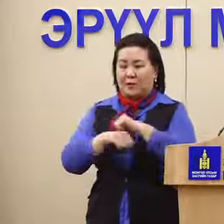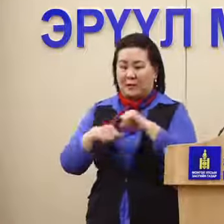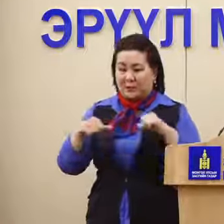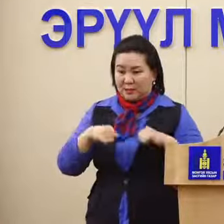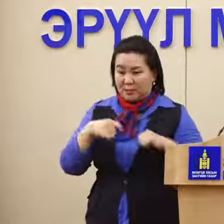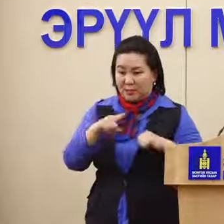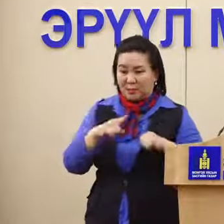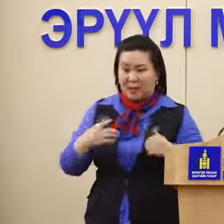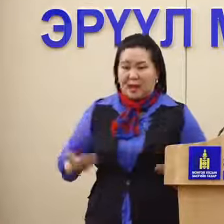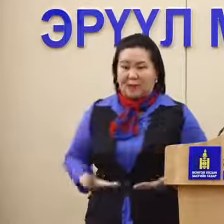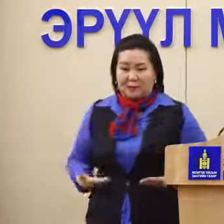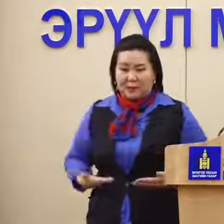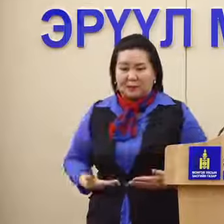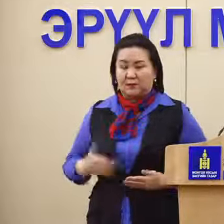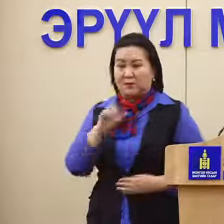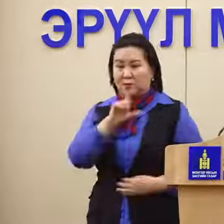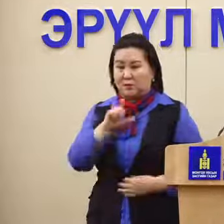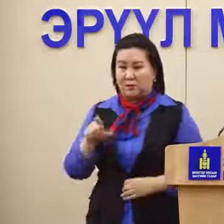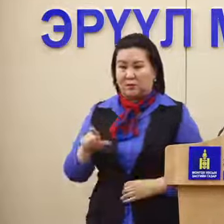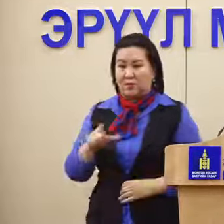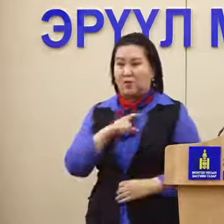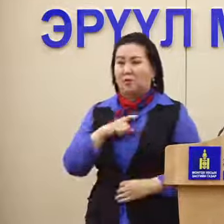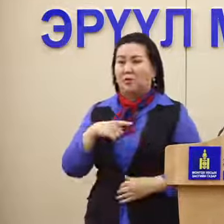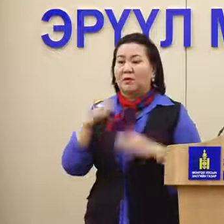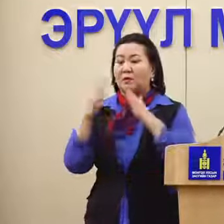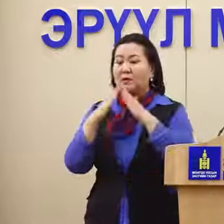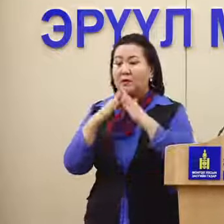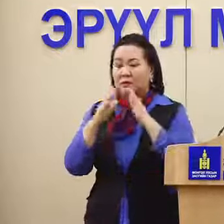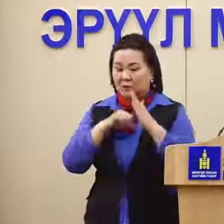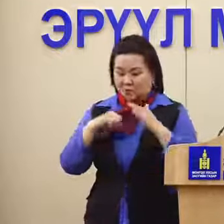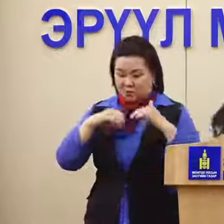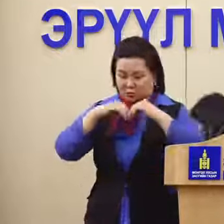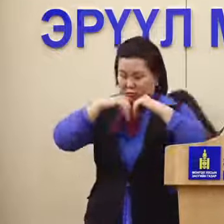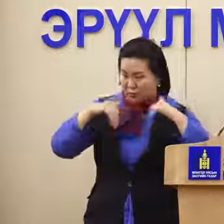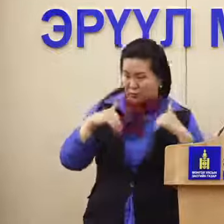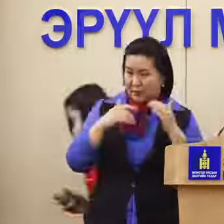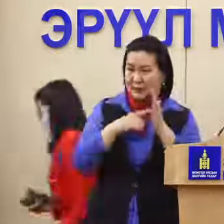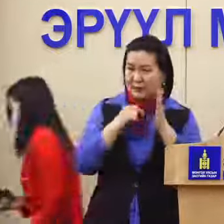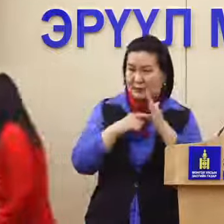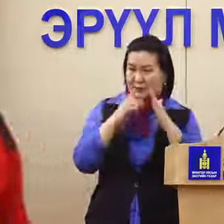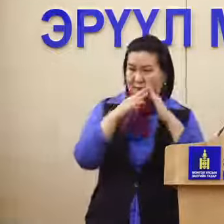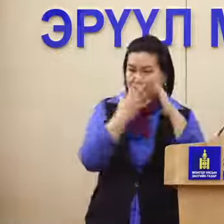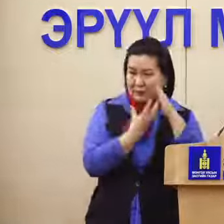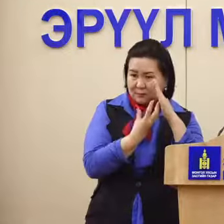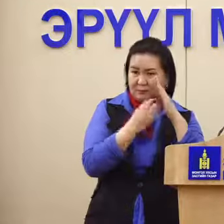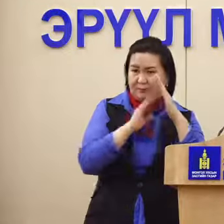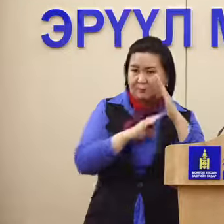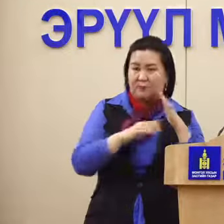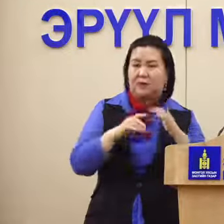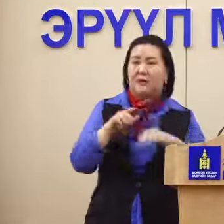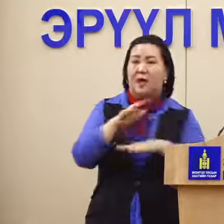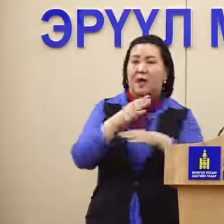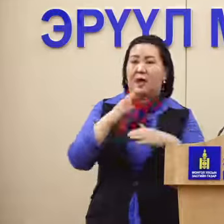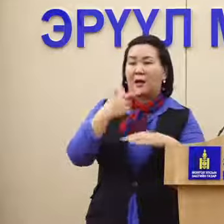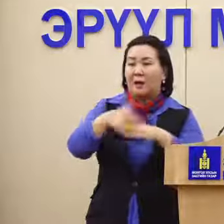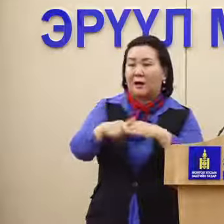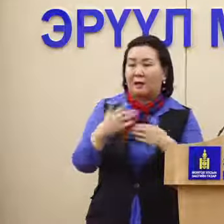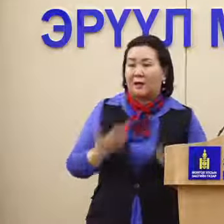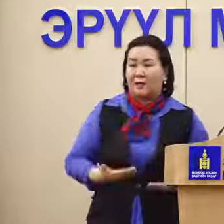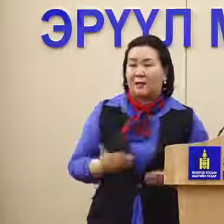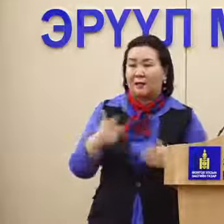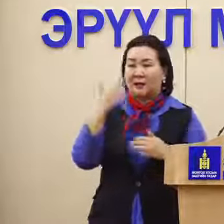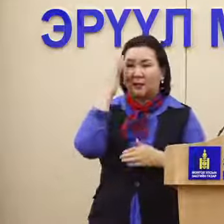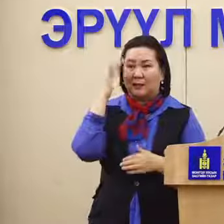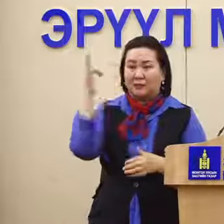уу оршин суугч байх юм бол гэр орондоо тусгаарлагдаж байгаа тухайн улс орнд оршин суудгүй гадны иргэн богино